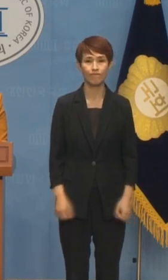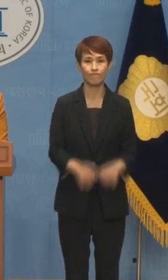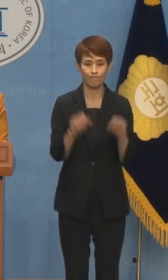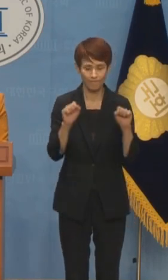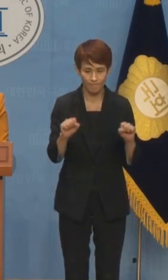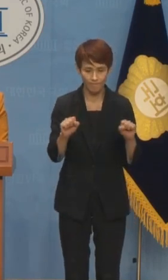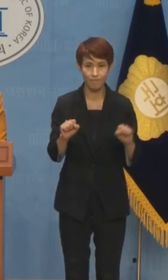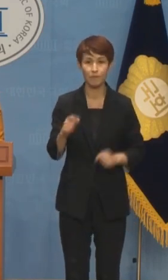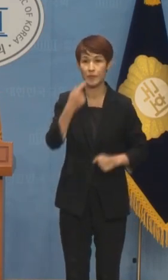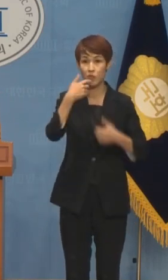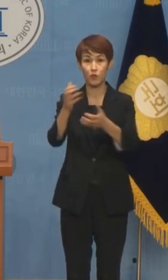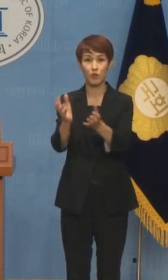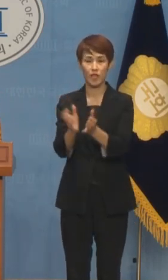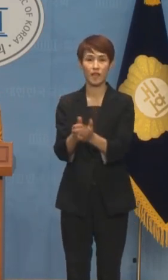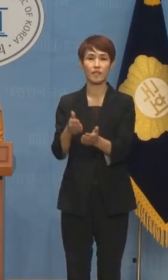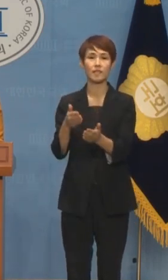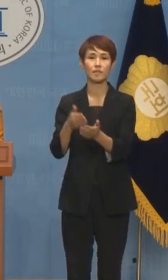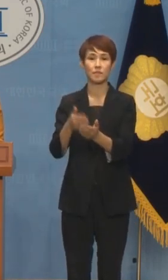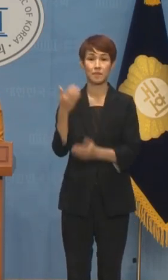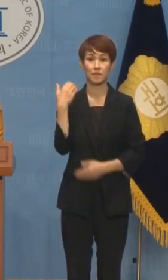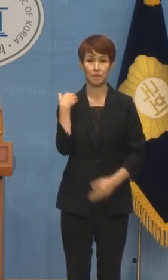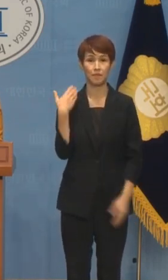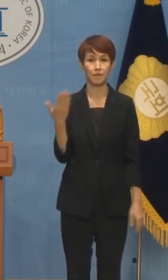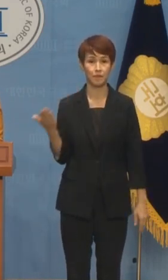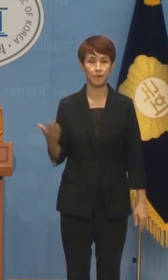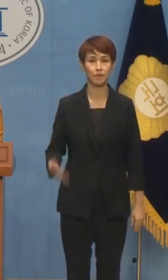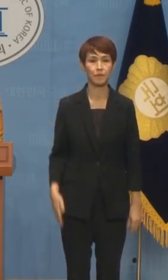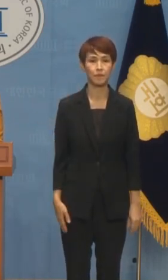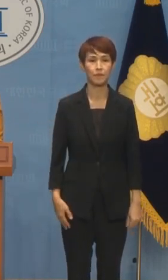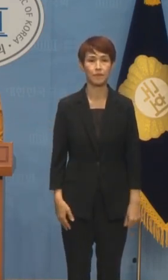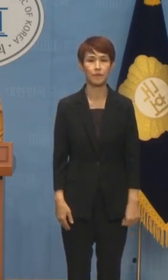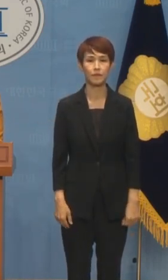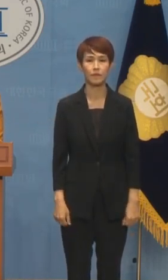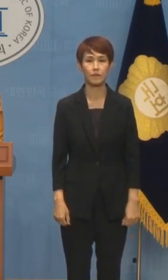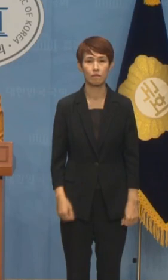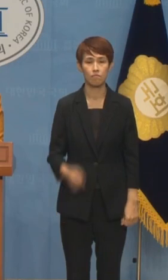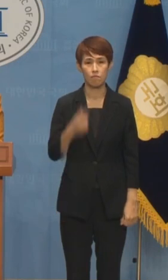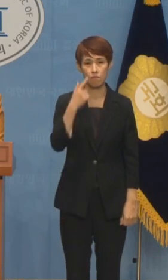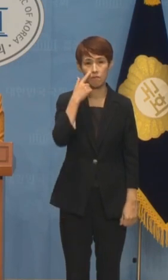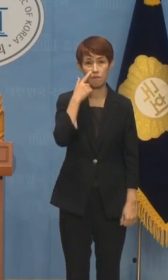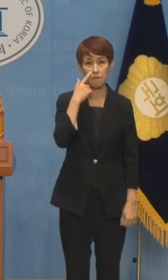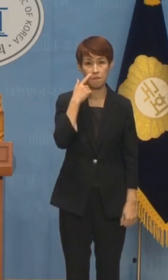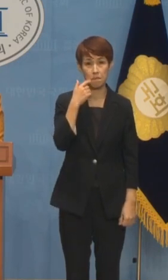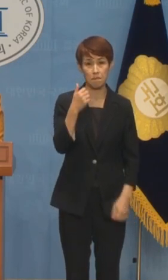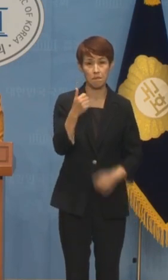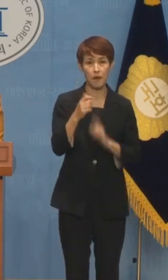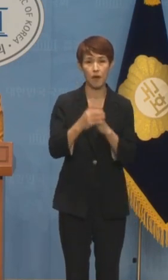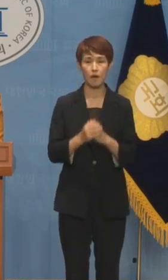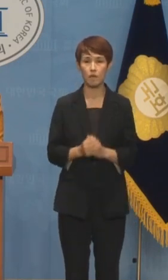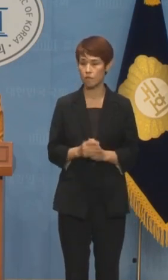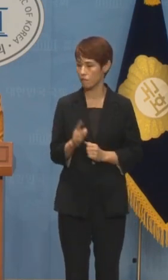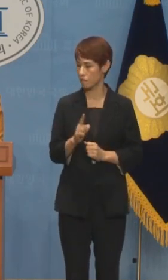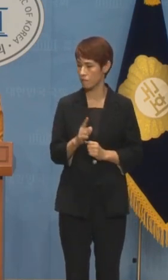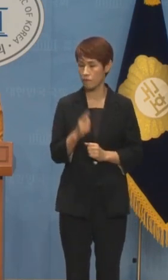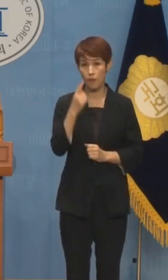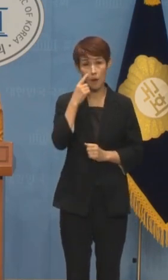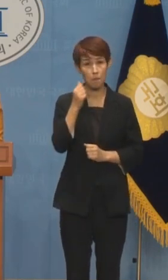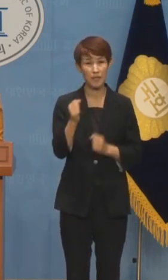안녕하십니까. 더불어민주당 원내대변인 임호경입니다. 아빠 찬스가 윤석열 정부의 인사 발탁